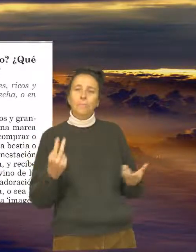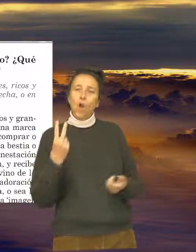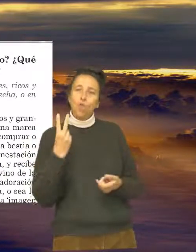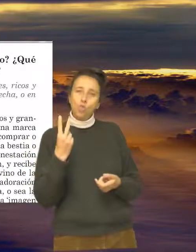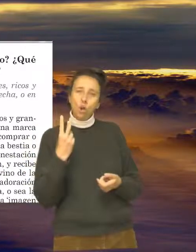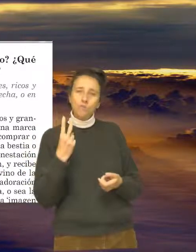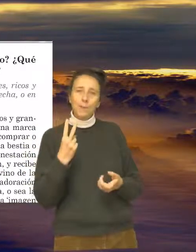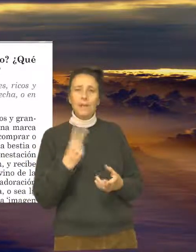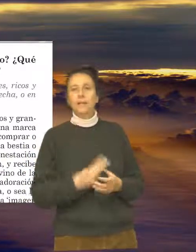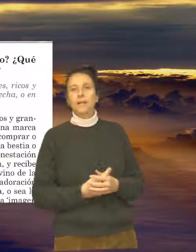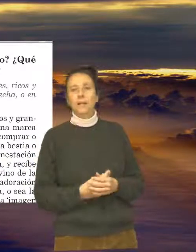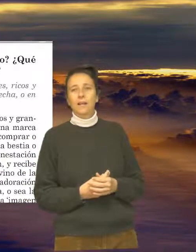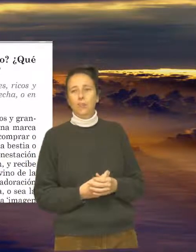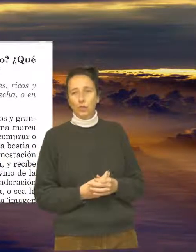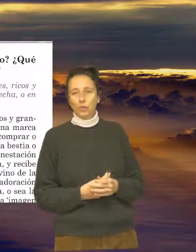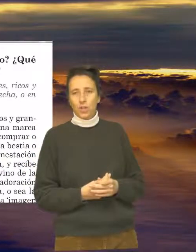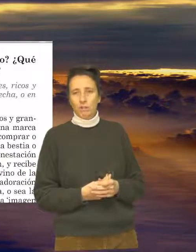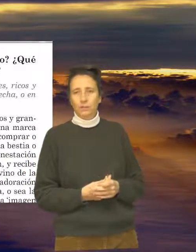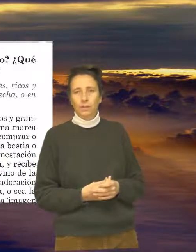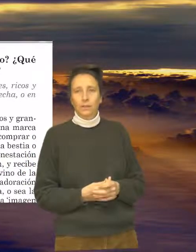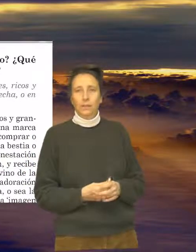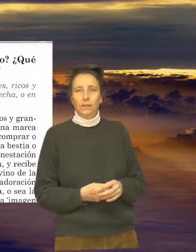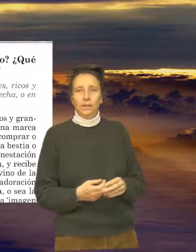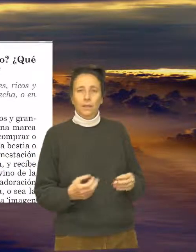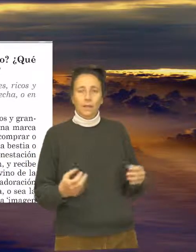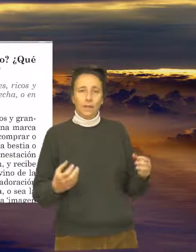tripartita, doblemente religiosa,